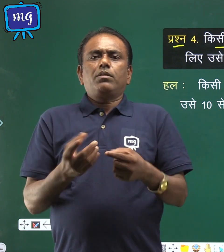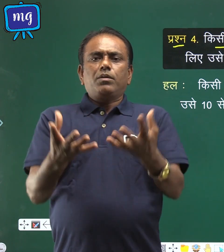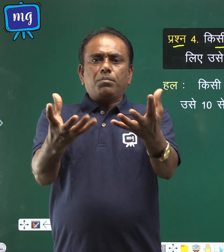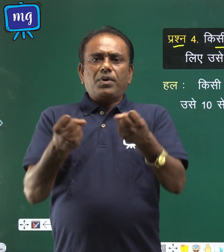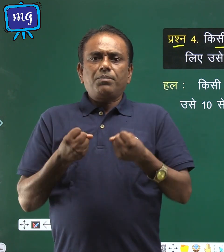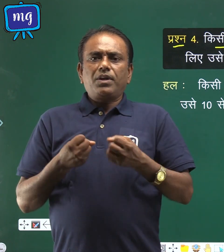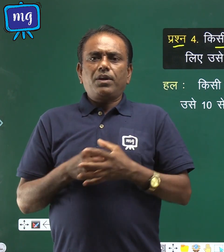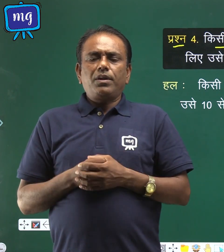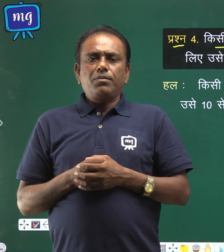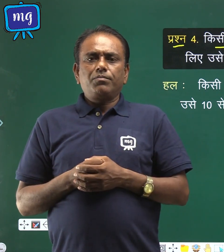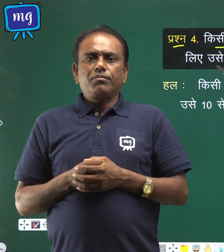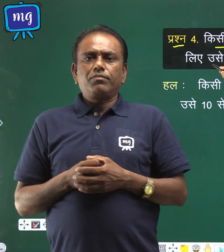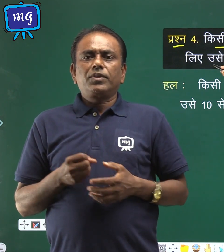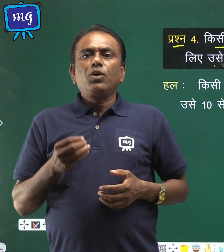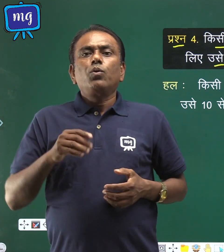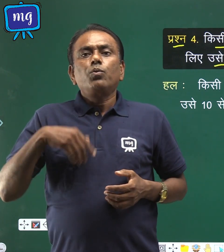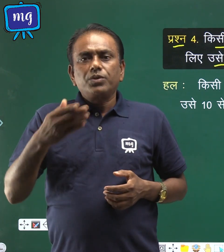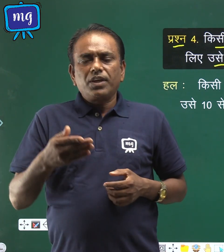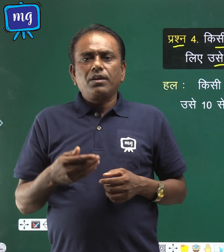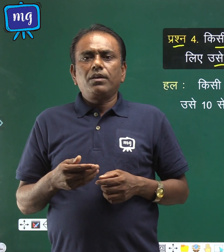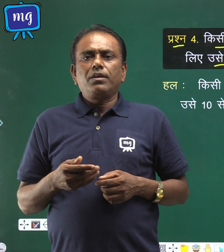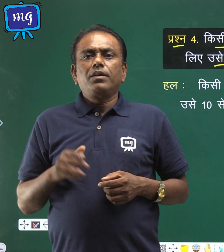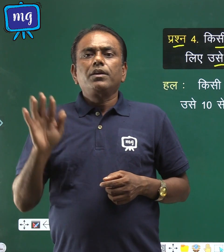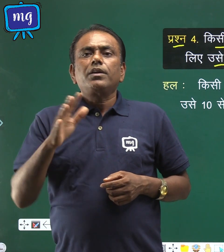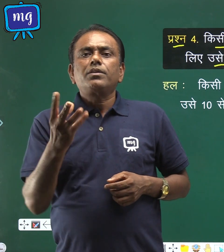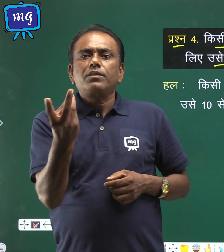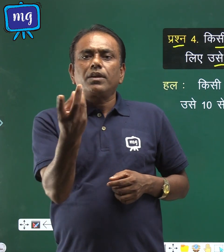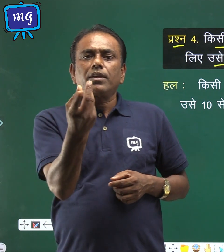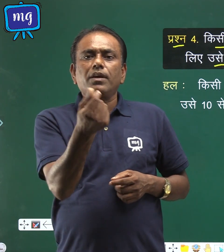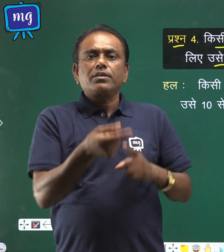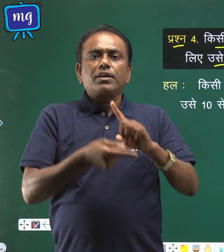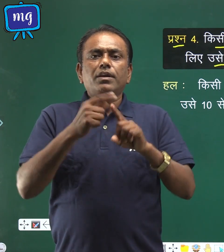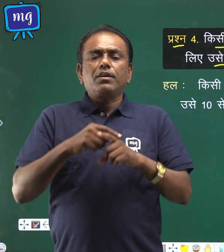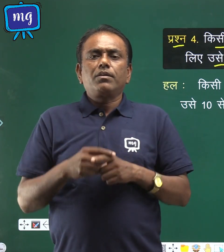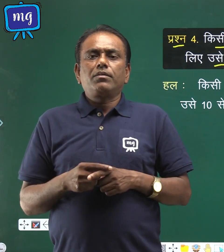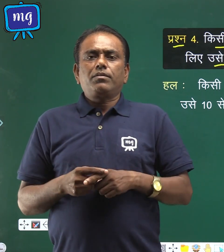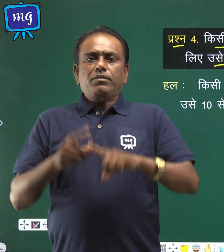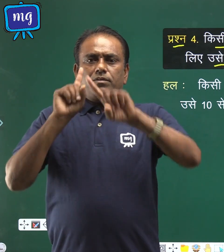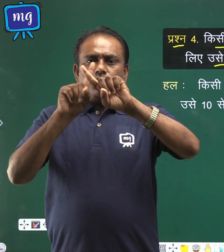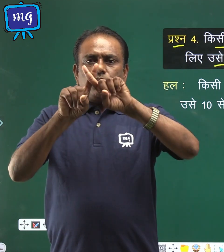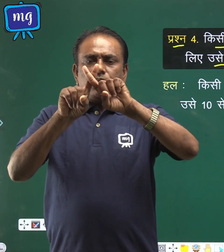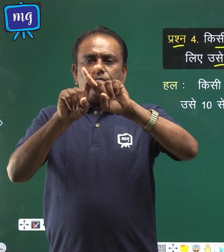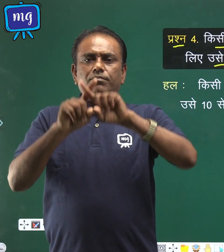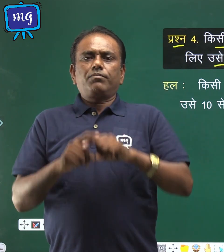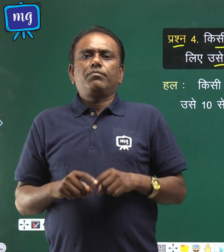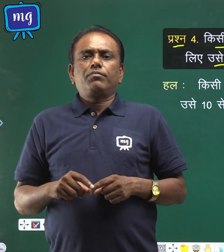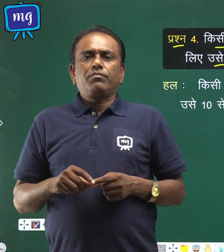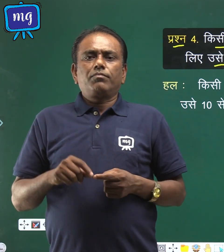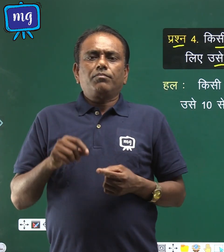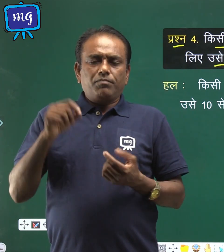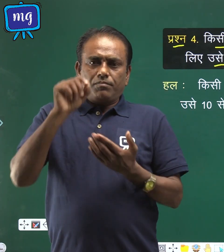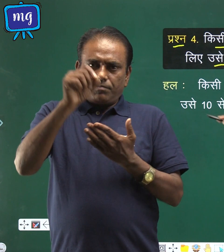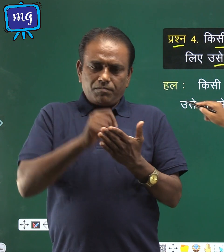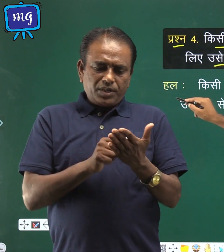प्राप्त करने के लिए उसे किस संख्या से गुणा करना